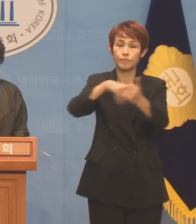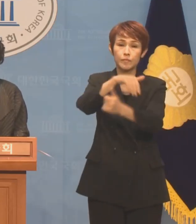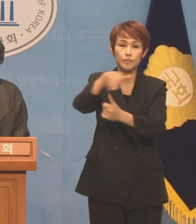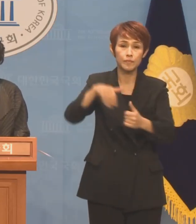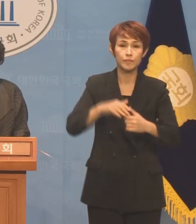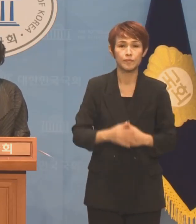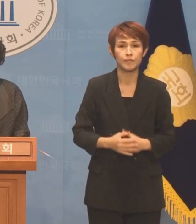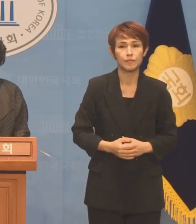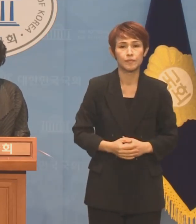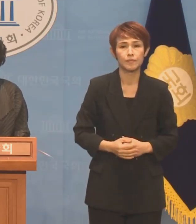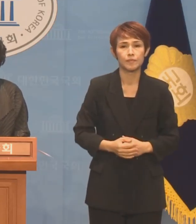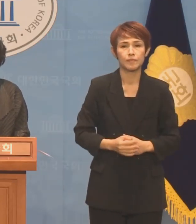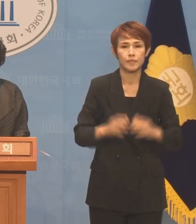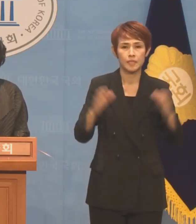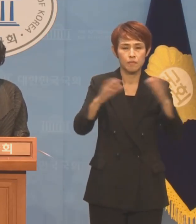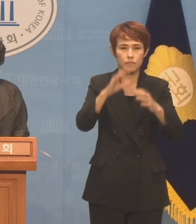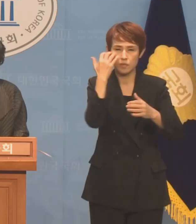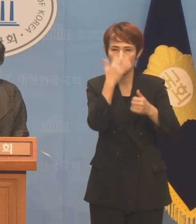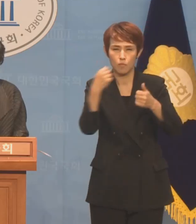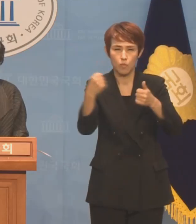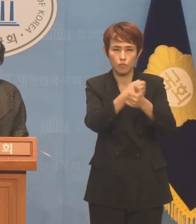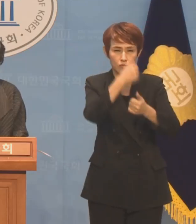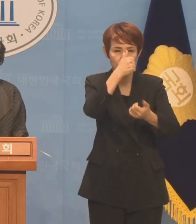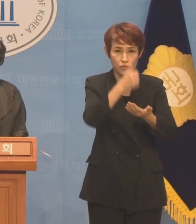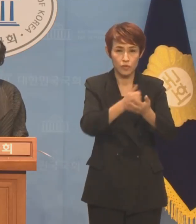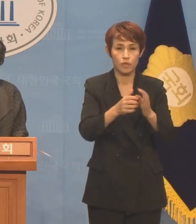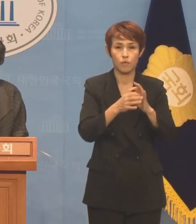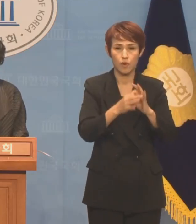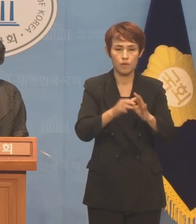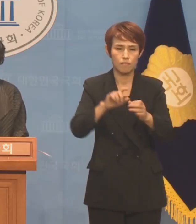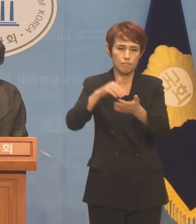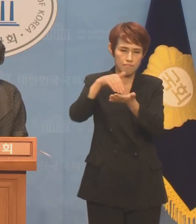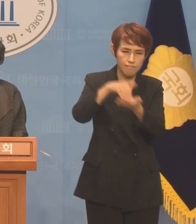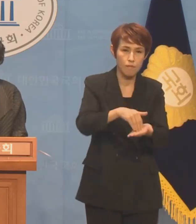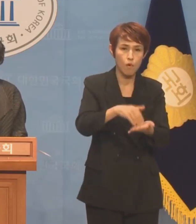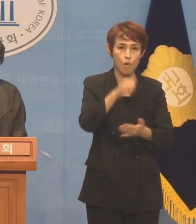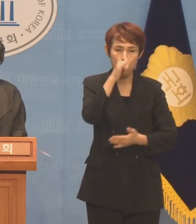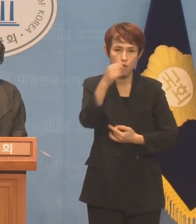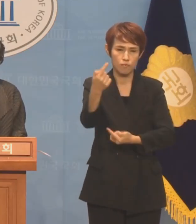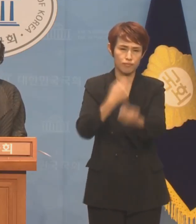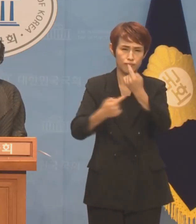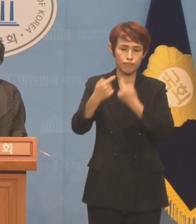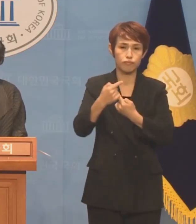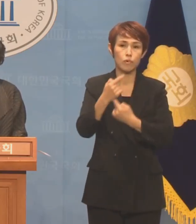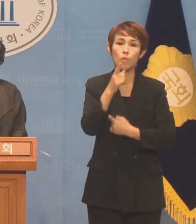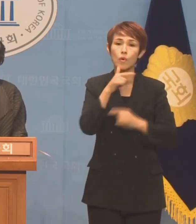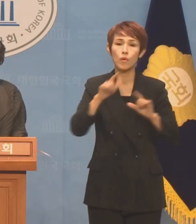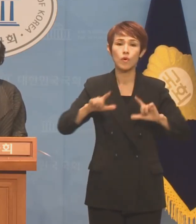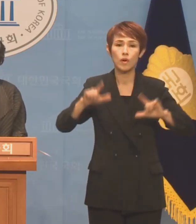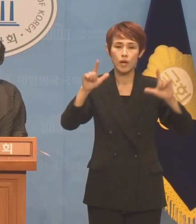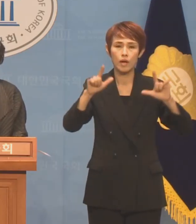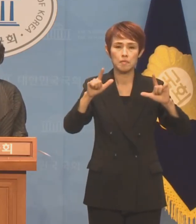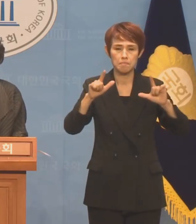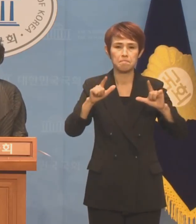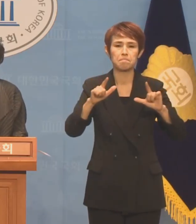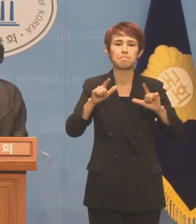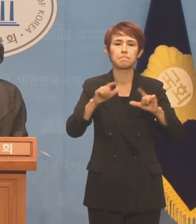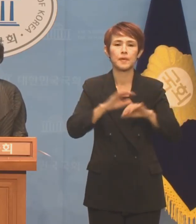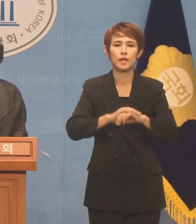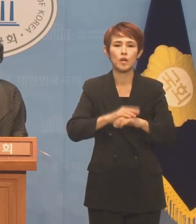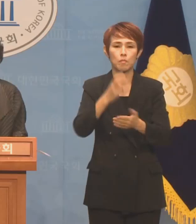현황입니다. 집단 성폭력범들에 대한 가중처벌에 관한 청원이 지난주 월요일 성립 요건을